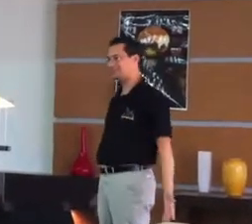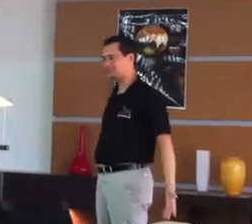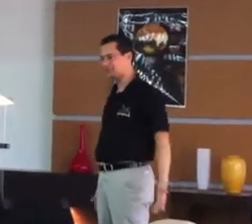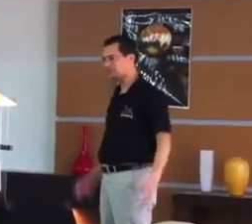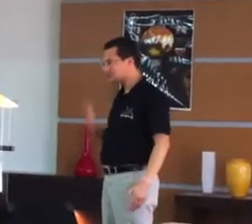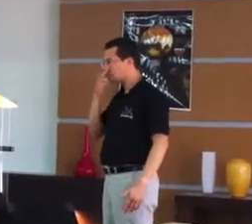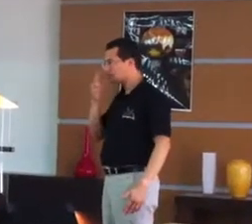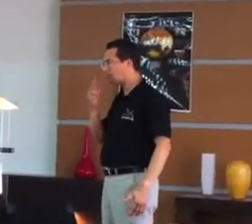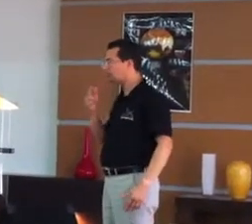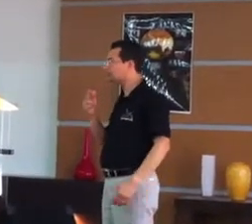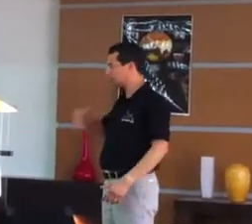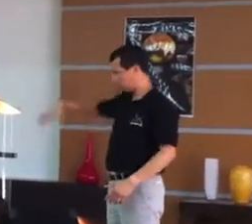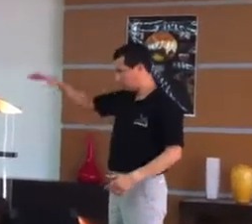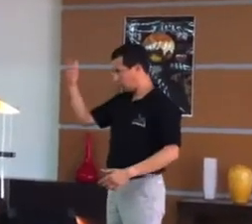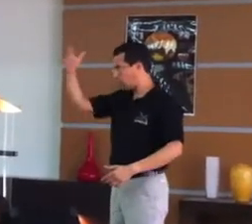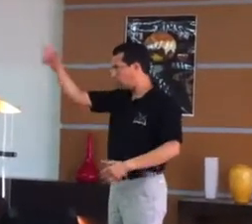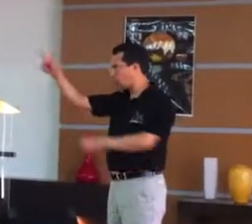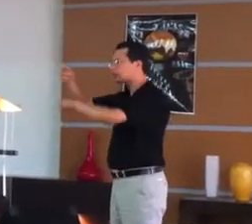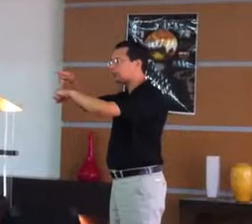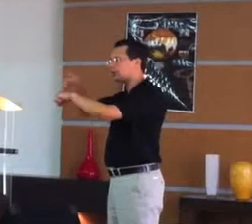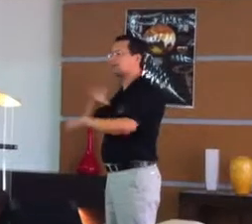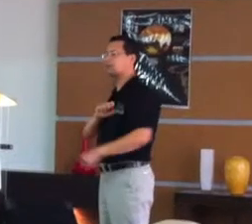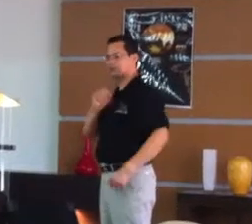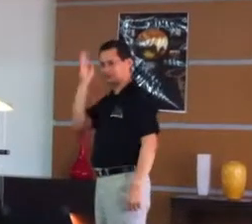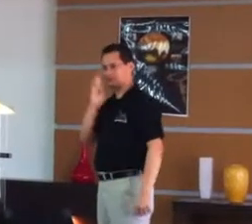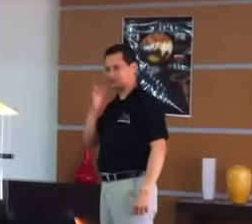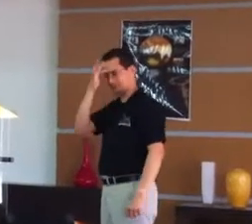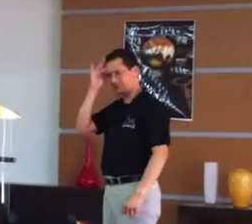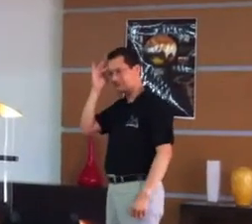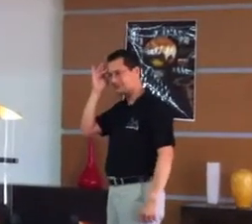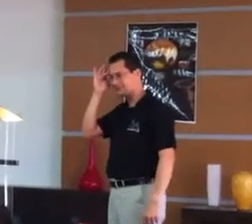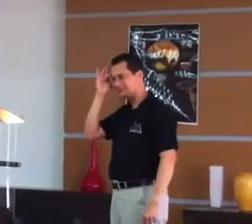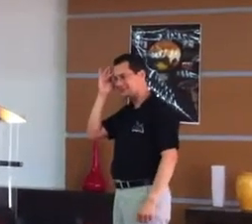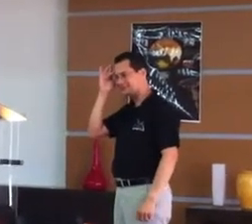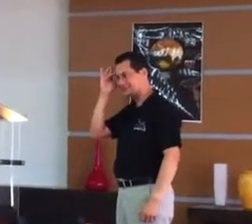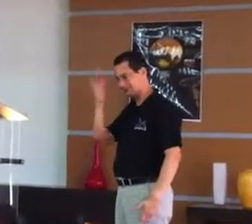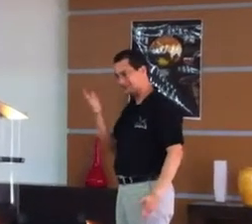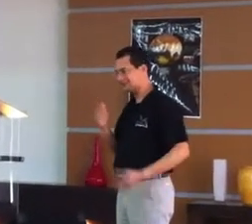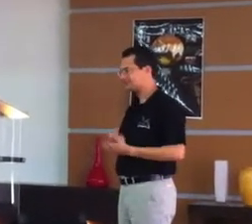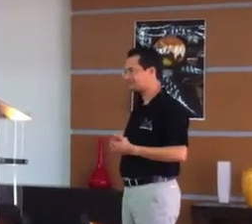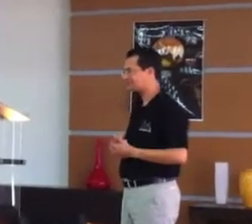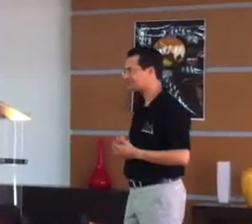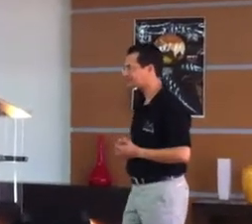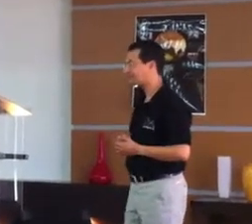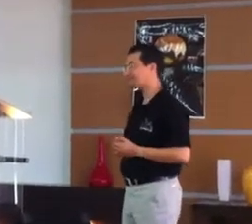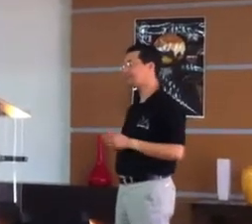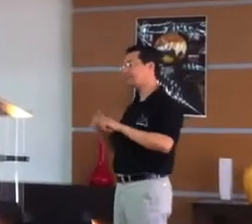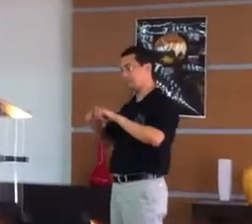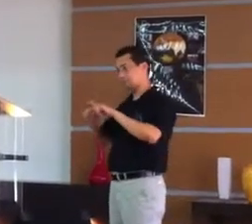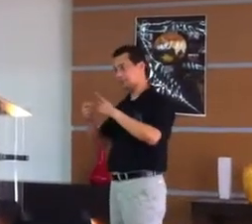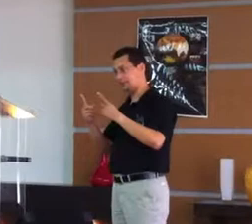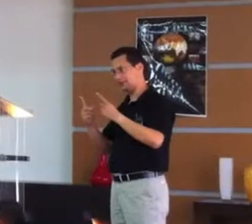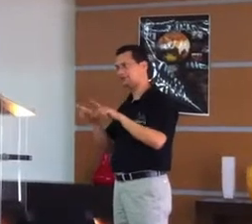países onde os maiores desafios existem. Mas infelizmente, irmãos, essas facilidades também se tornam o